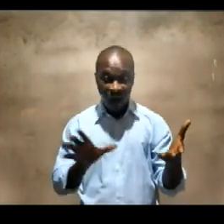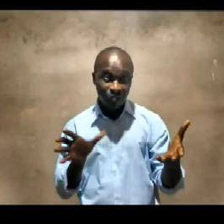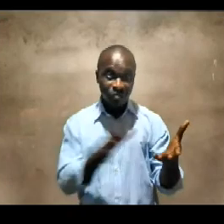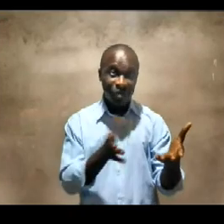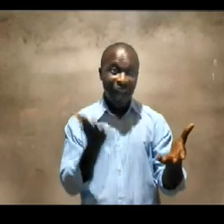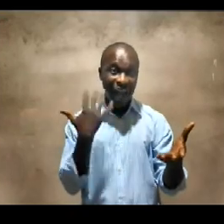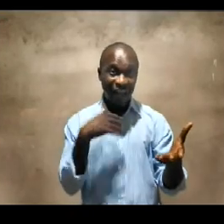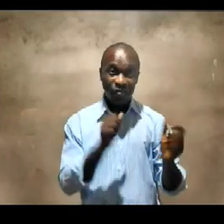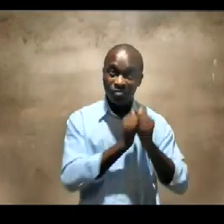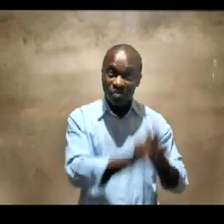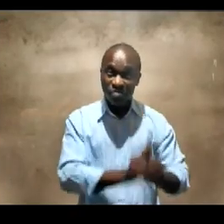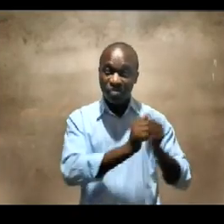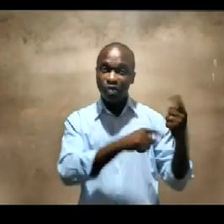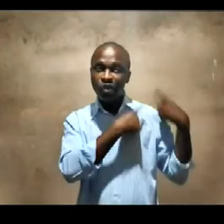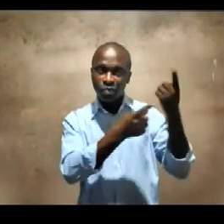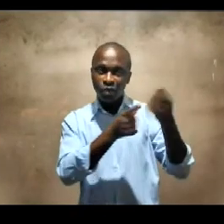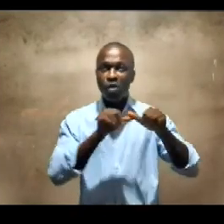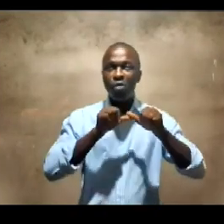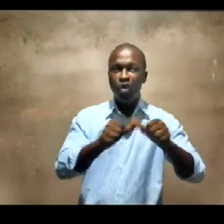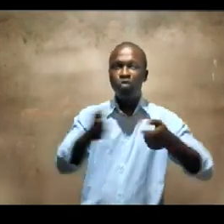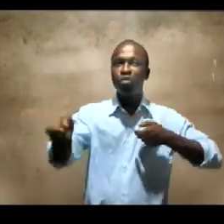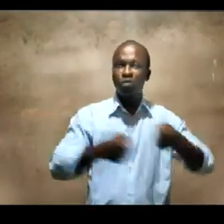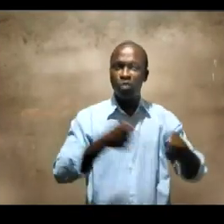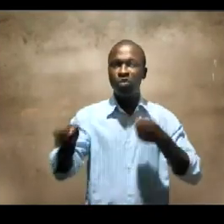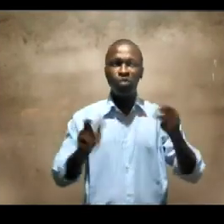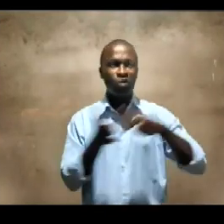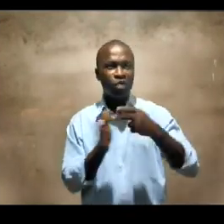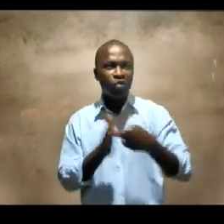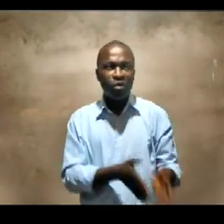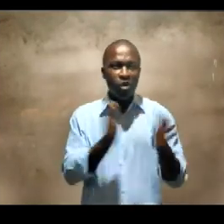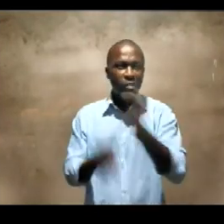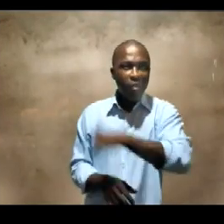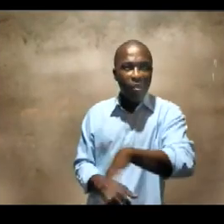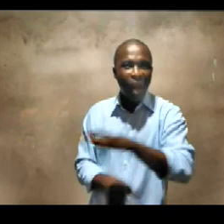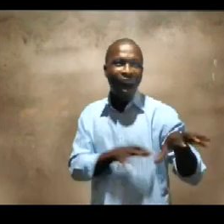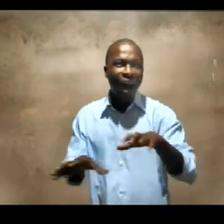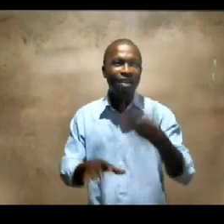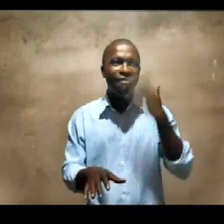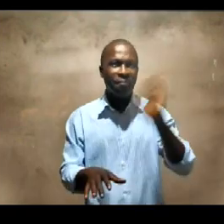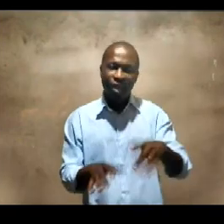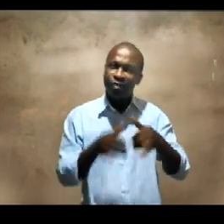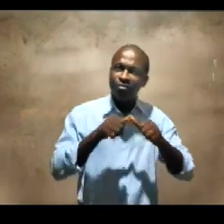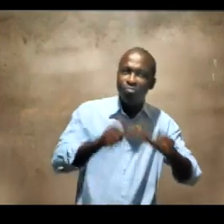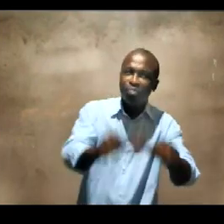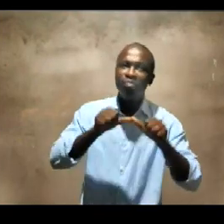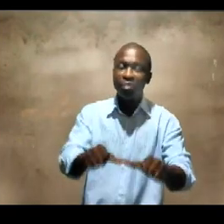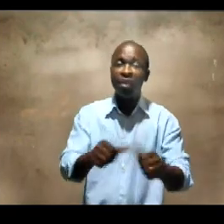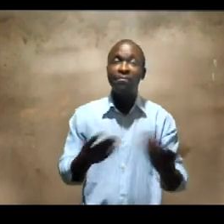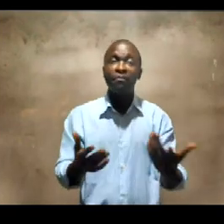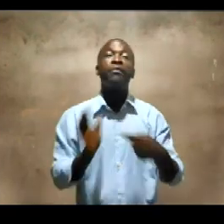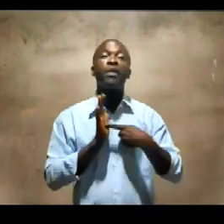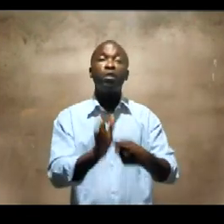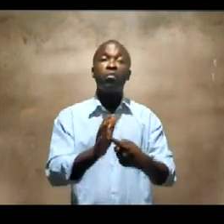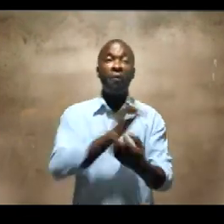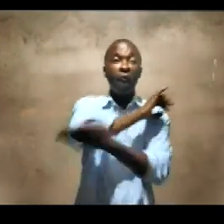de voyage, qui sont aussi gel de certaines fortunes à l'étranger, et puis des sanctions sur